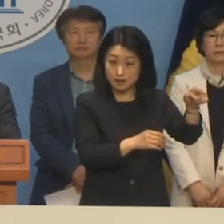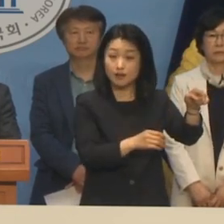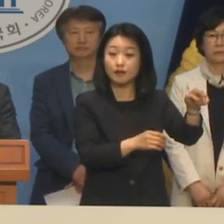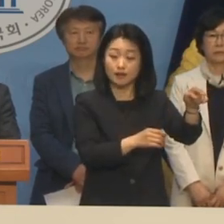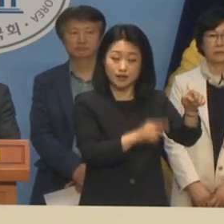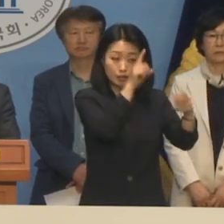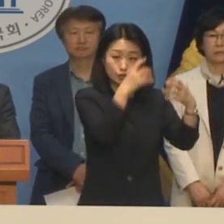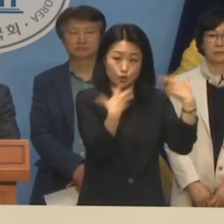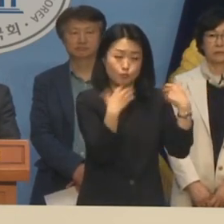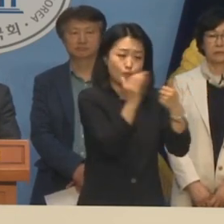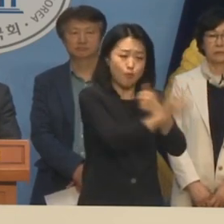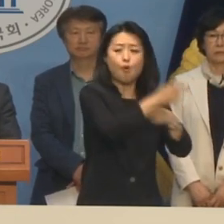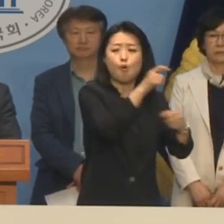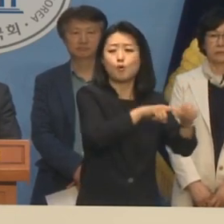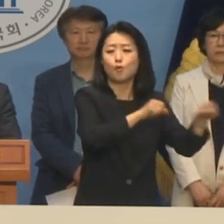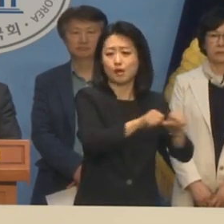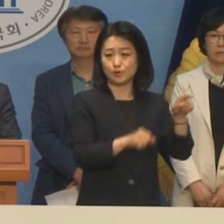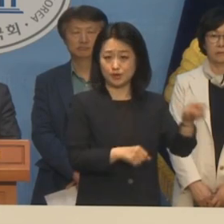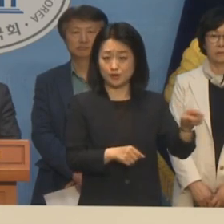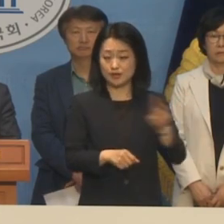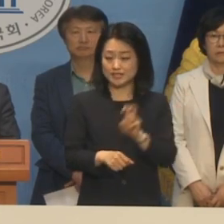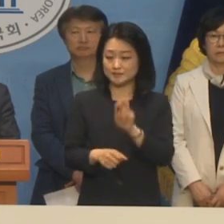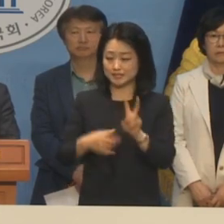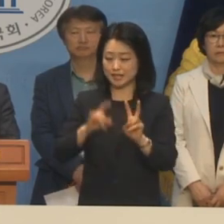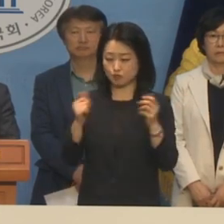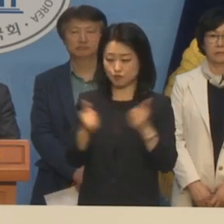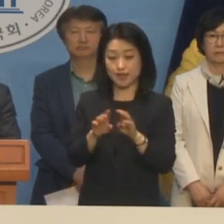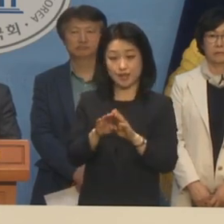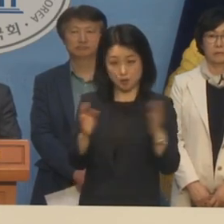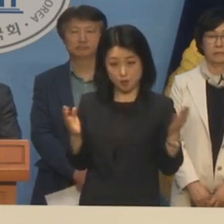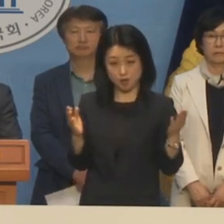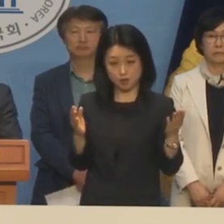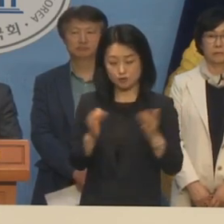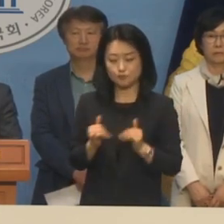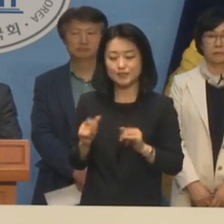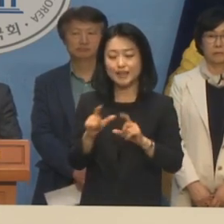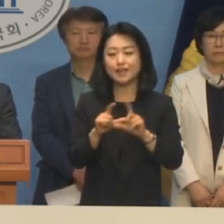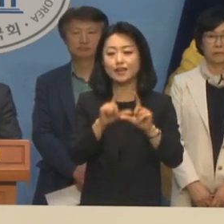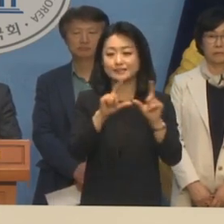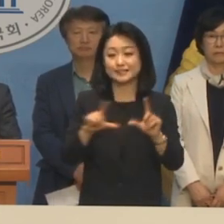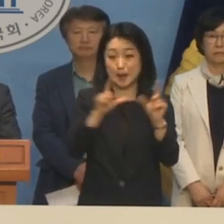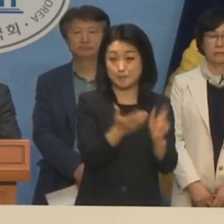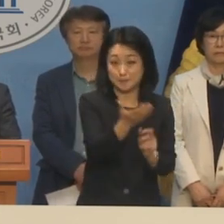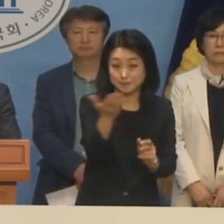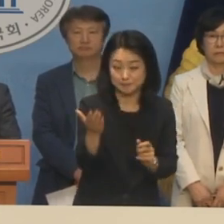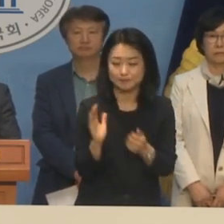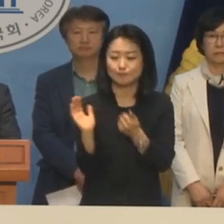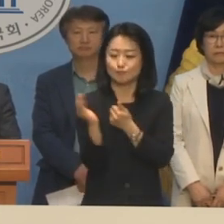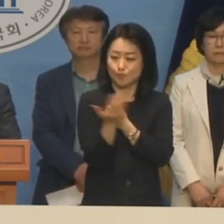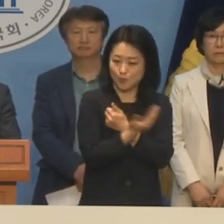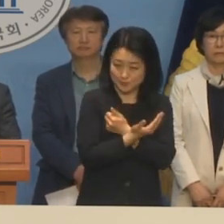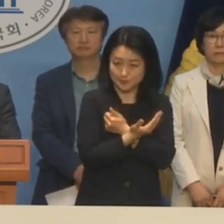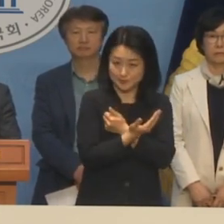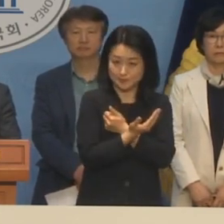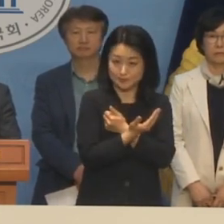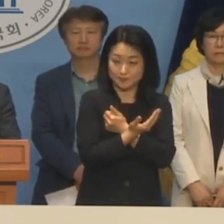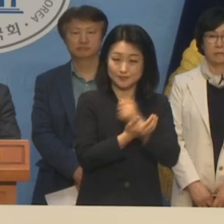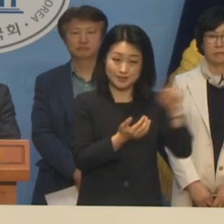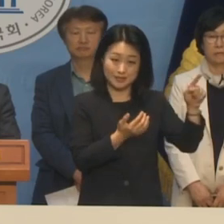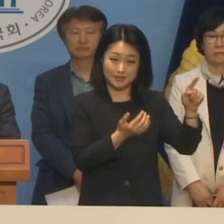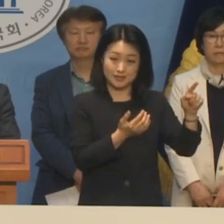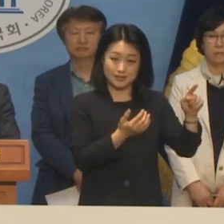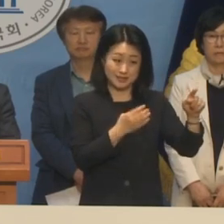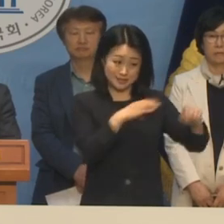전락할 뿐입니다. 22대 국회가 곧 개원합니다. 국민의 삶을 보듬는 정치, 특정 세력의